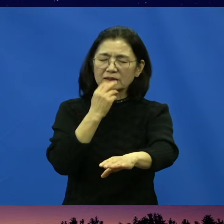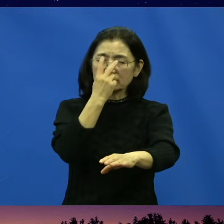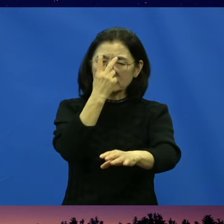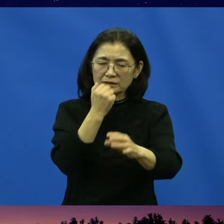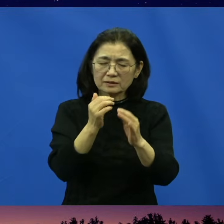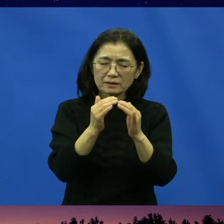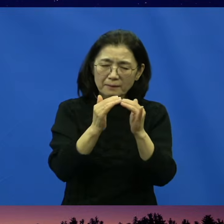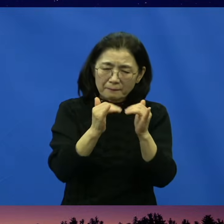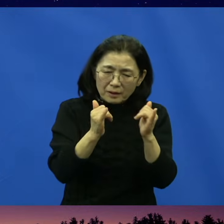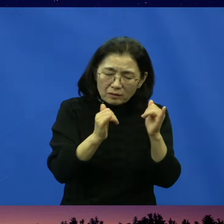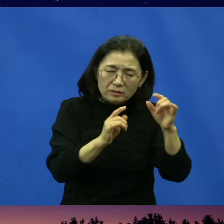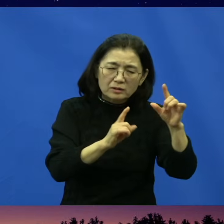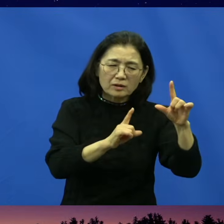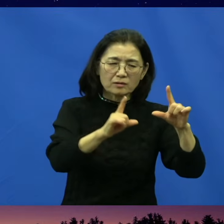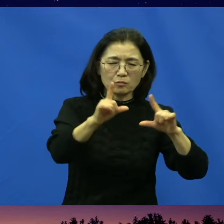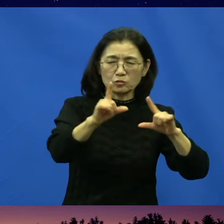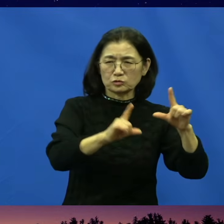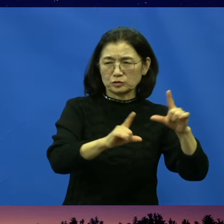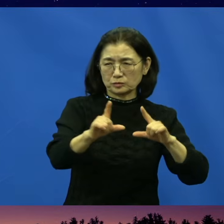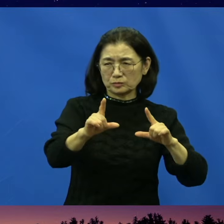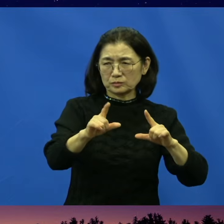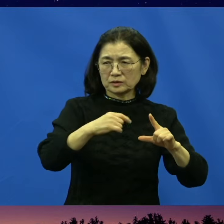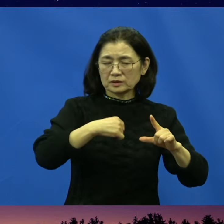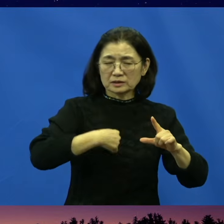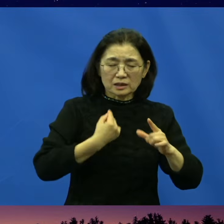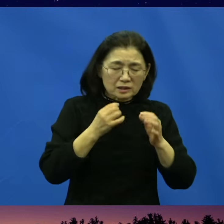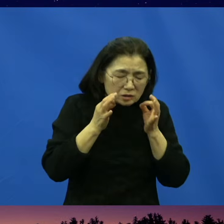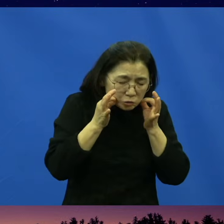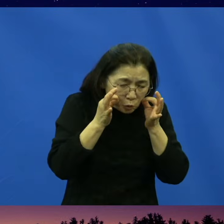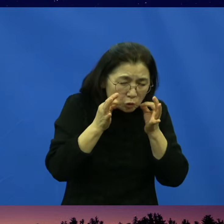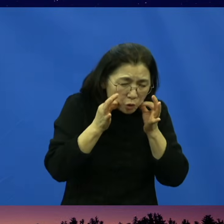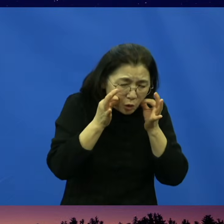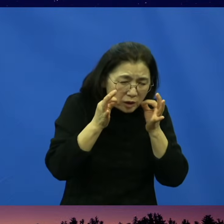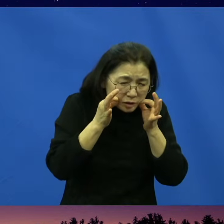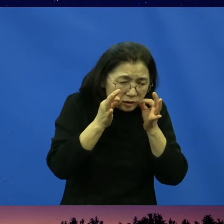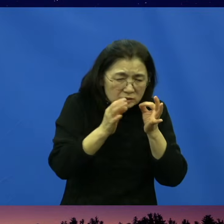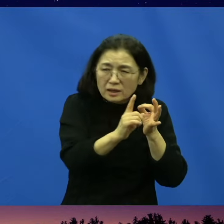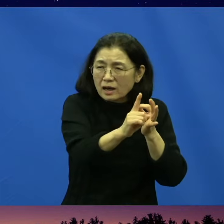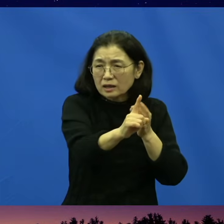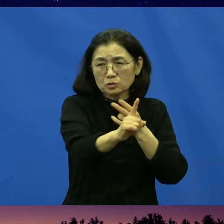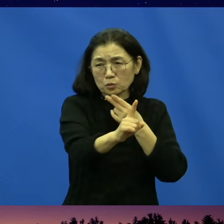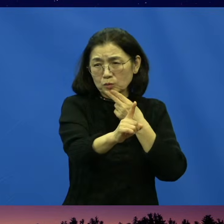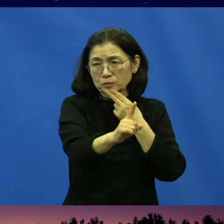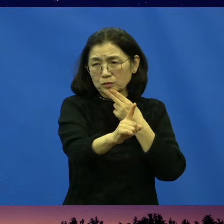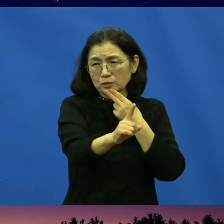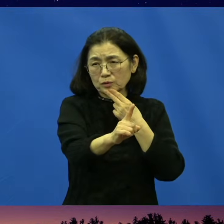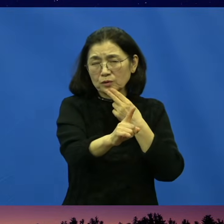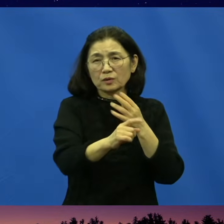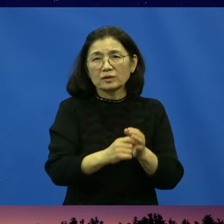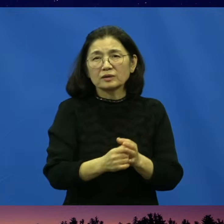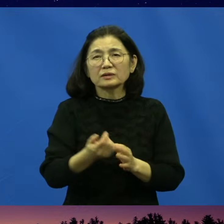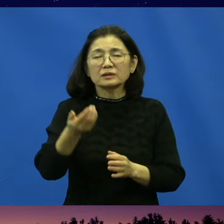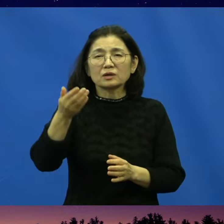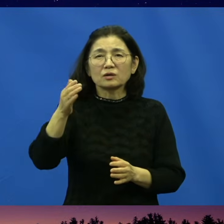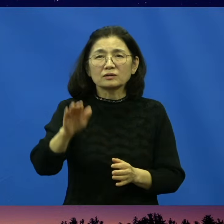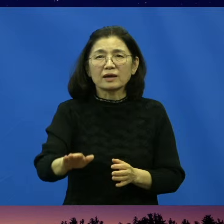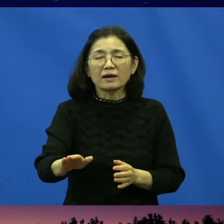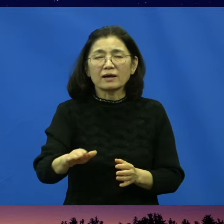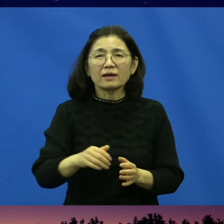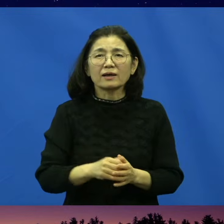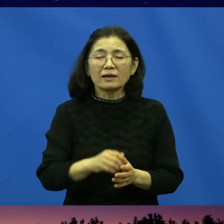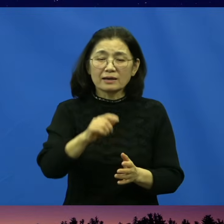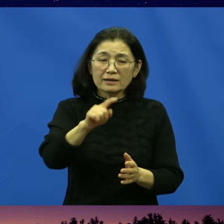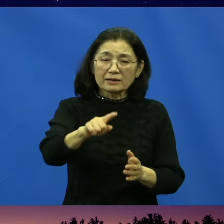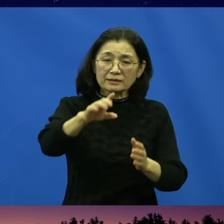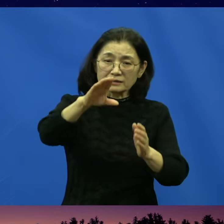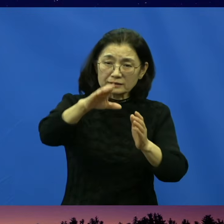초라해 보입니다. 아무것도 할 수 없는 모습이 그렇습니다. 그러나 여러분, 그 모습을